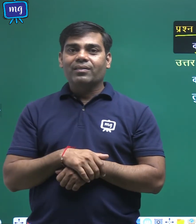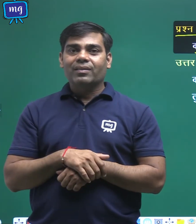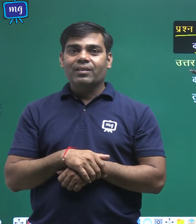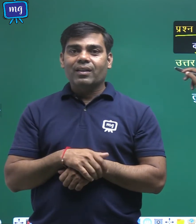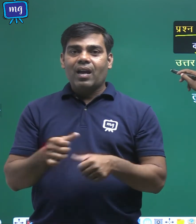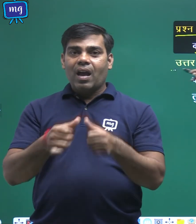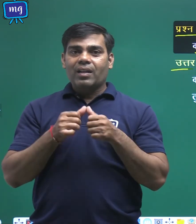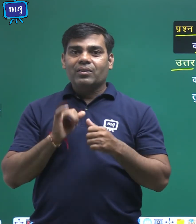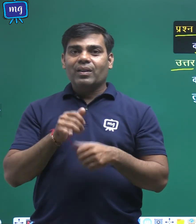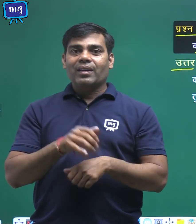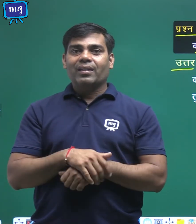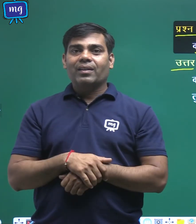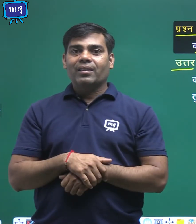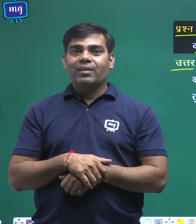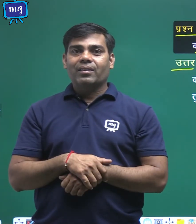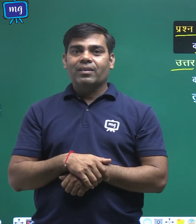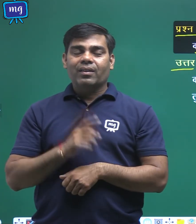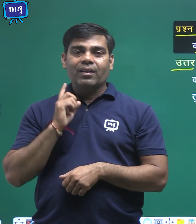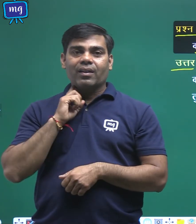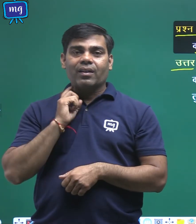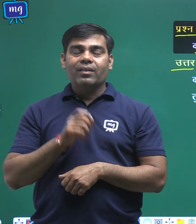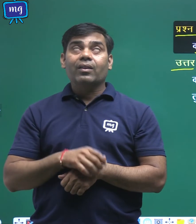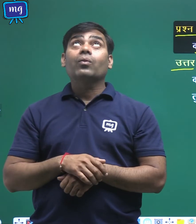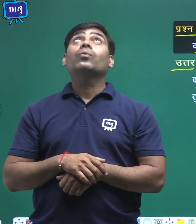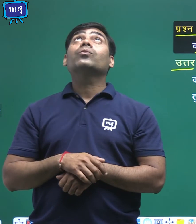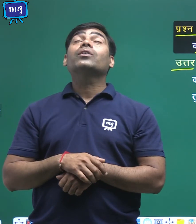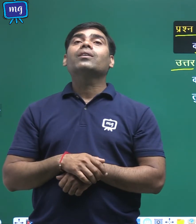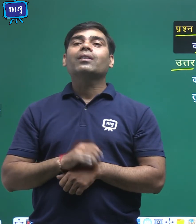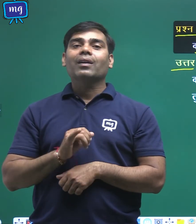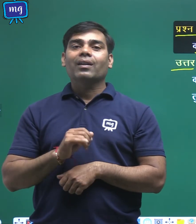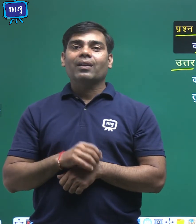उत्तर है गर्दन ऊंची कर